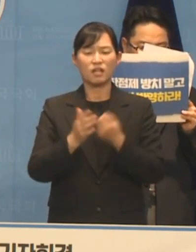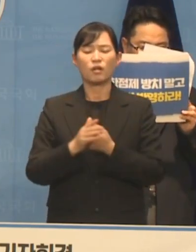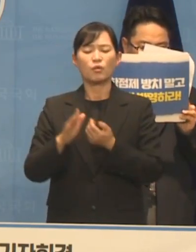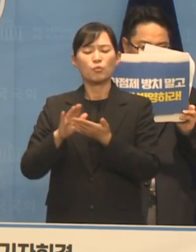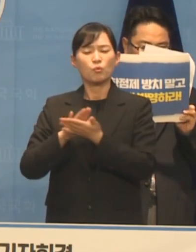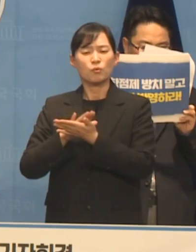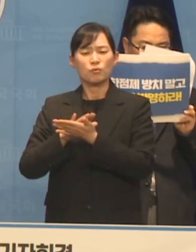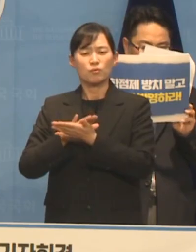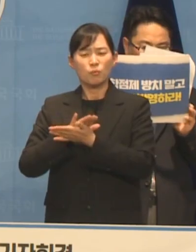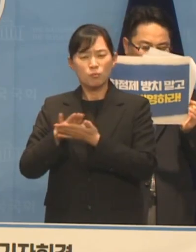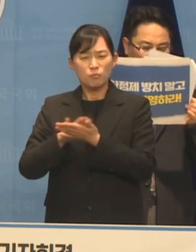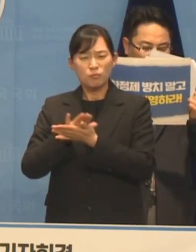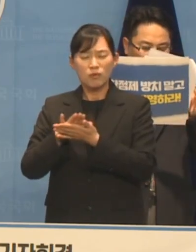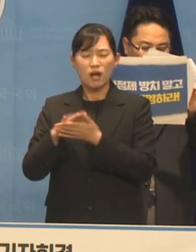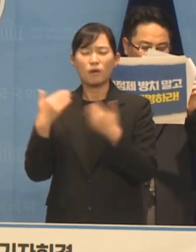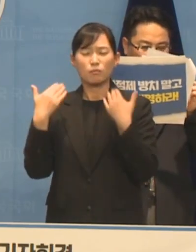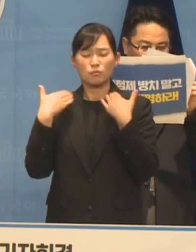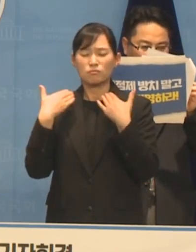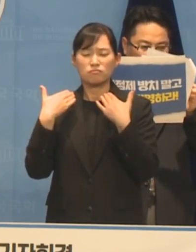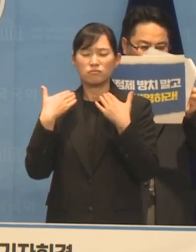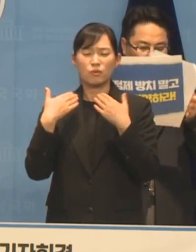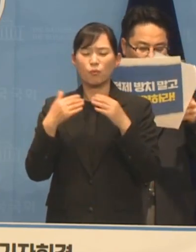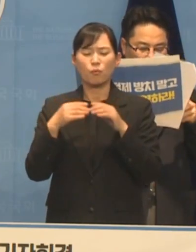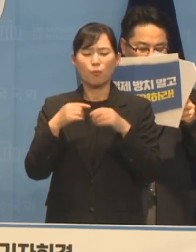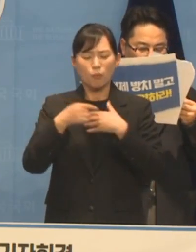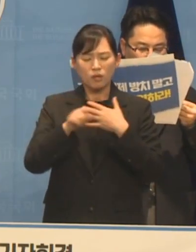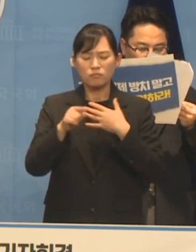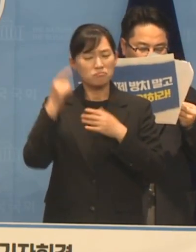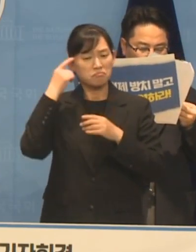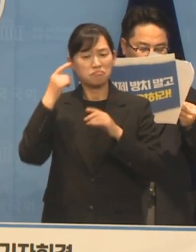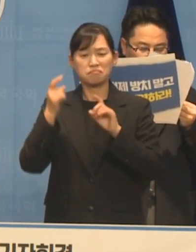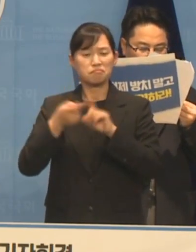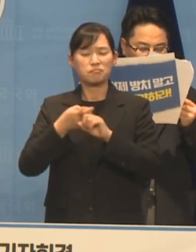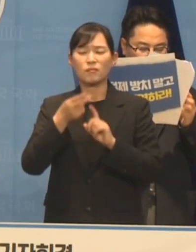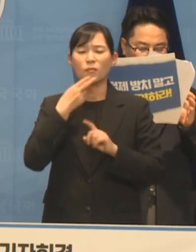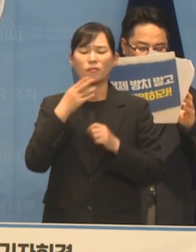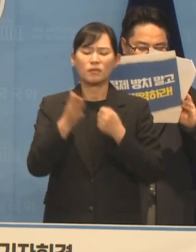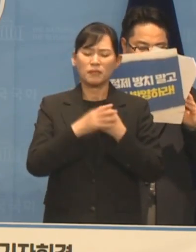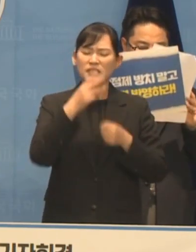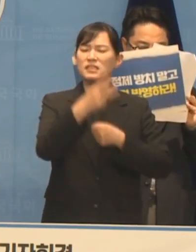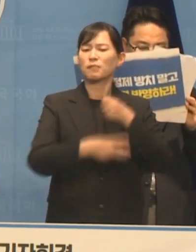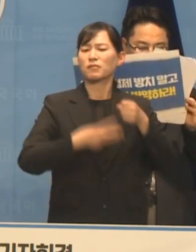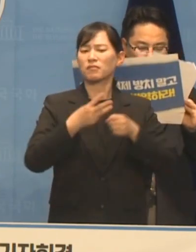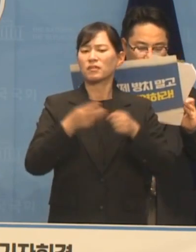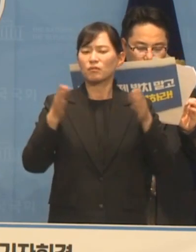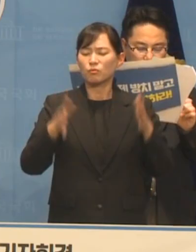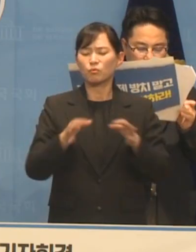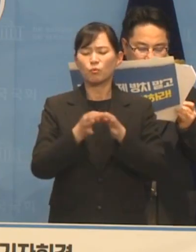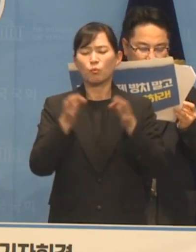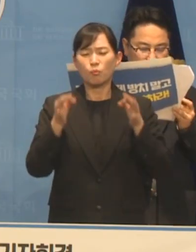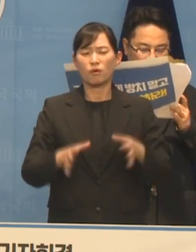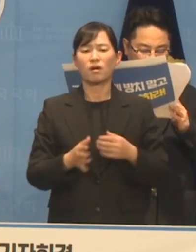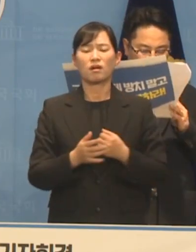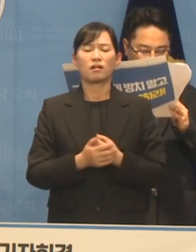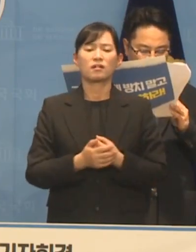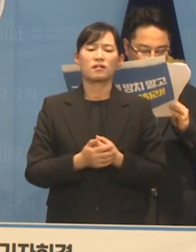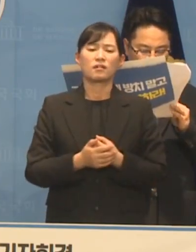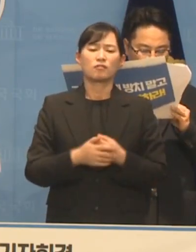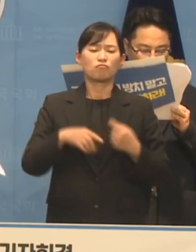이외에는 무관심 그 자체였습니다. 그러다 보니 3년이라는 기간 동안 구체적인 고교학점제